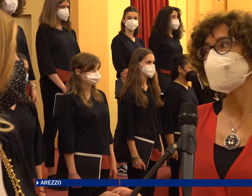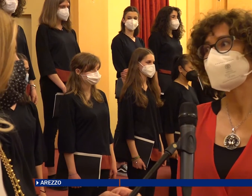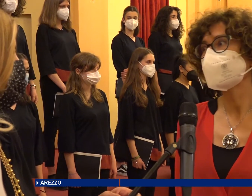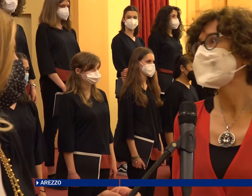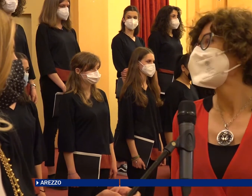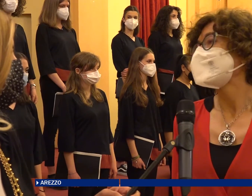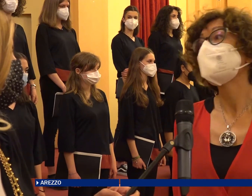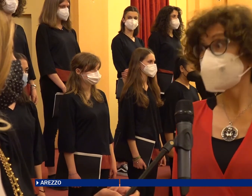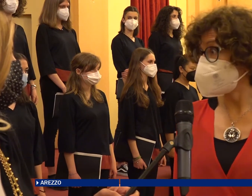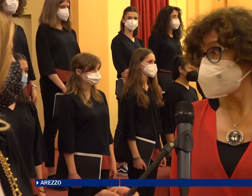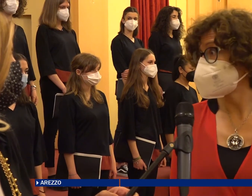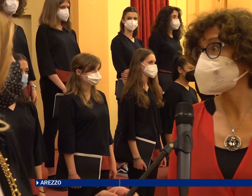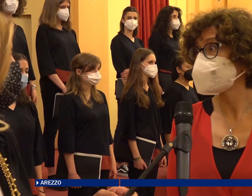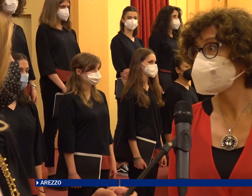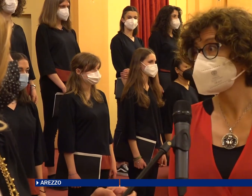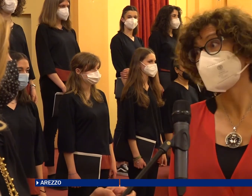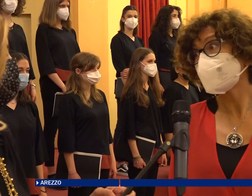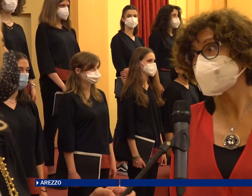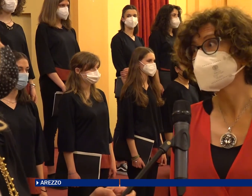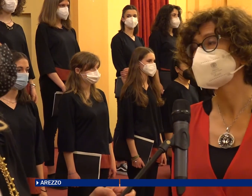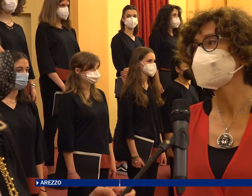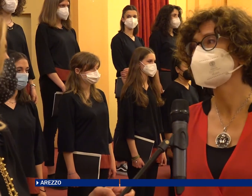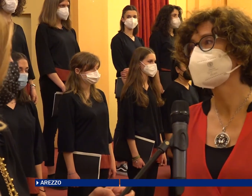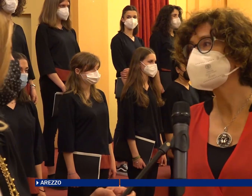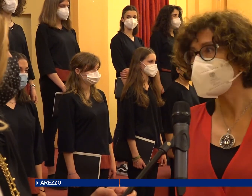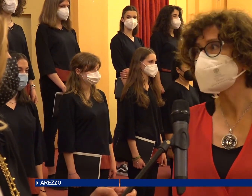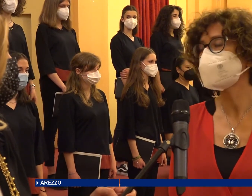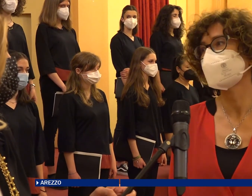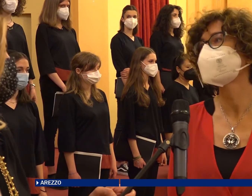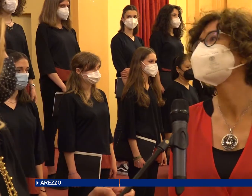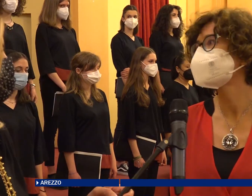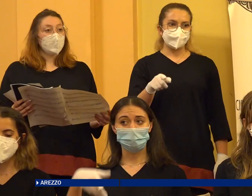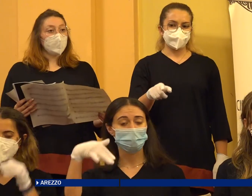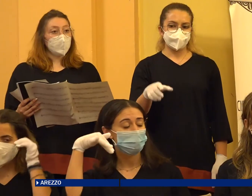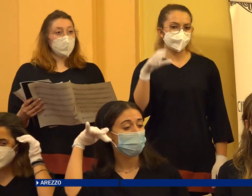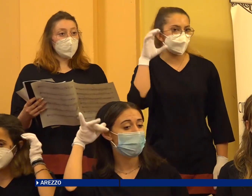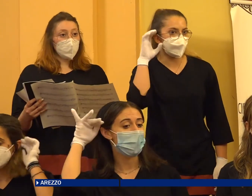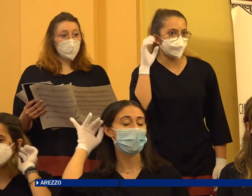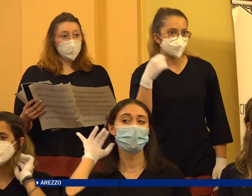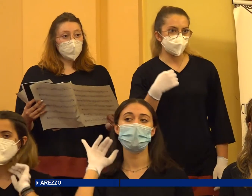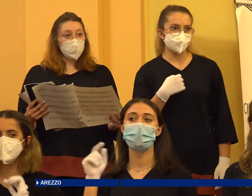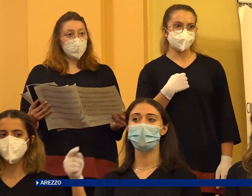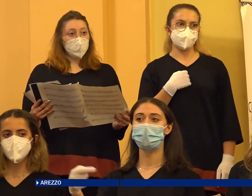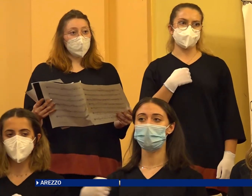esprimere in più modi, non solo con le note, non solo con i suoni, ma anche con i gesti. Quindi lo scopo è veramente di